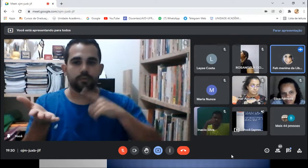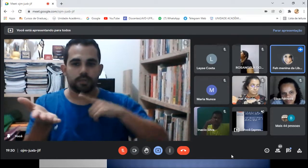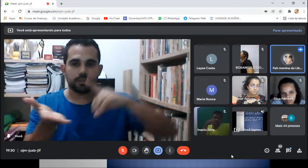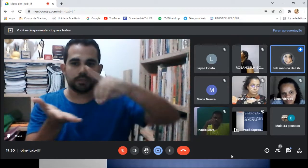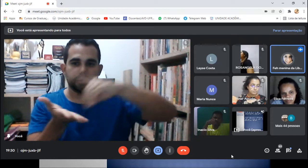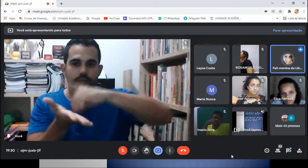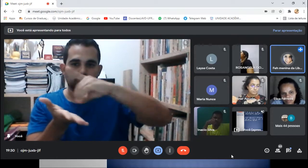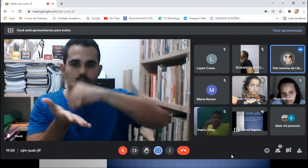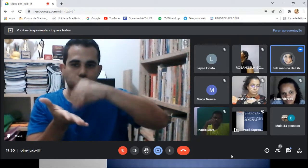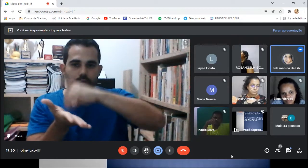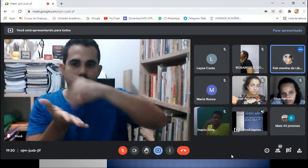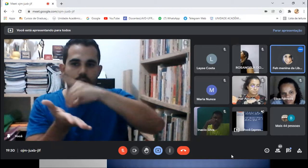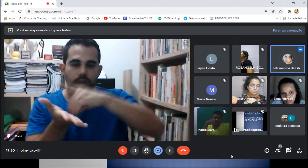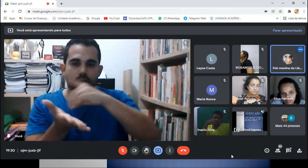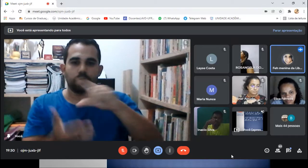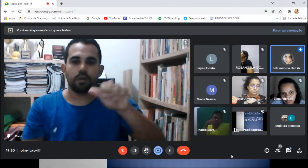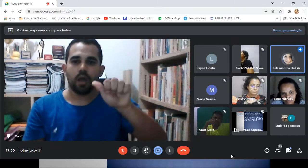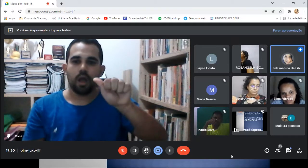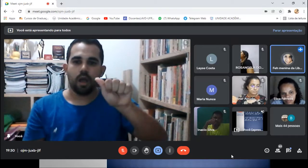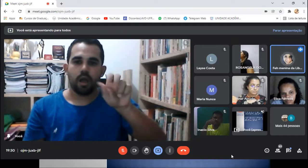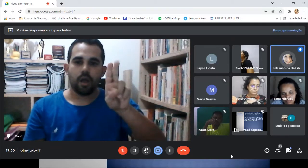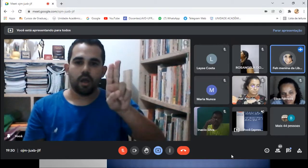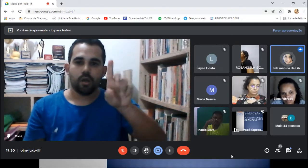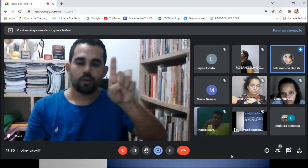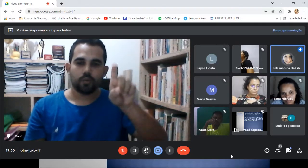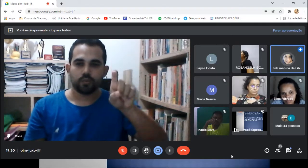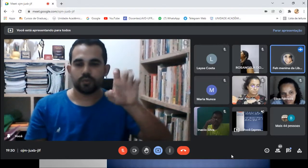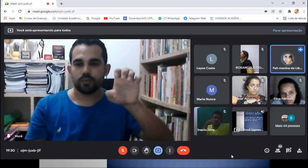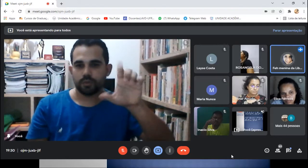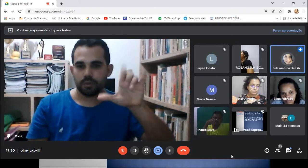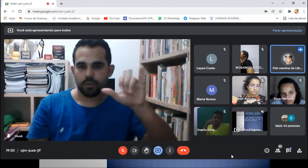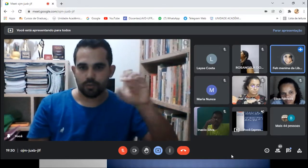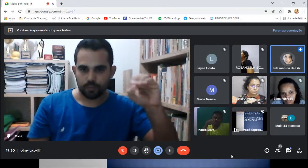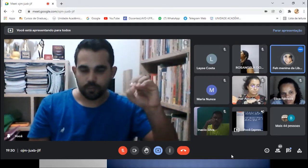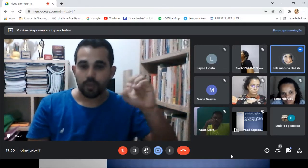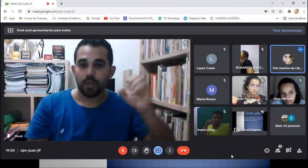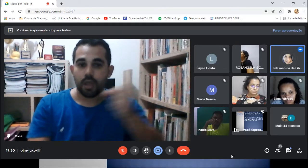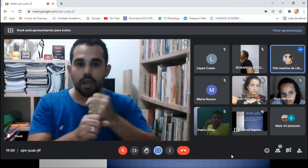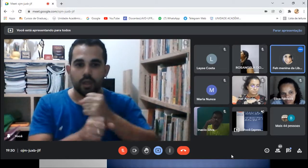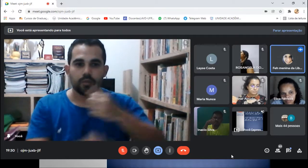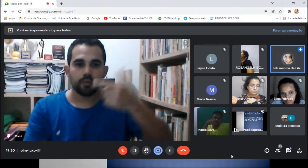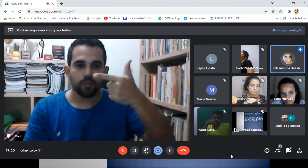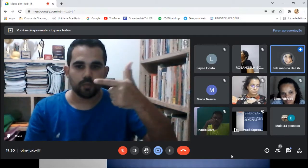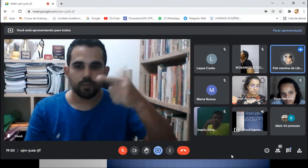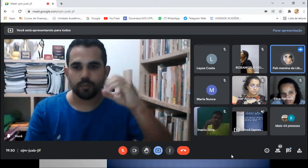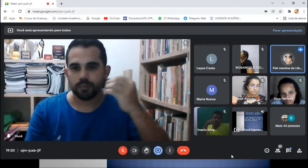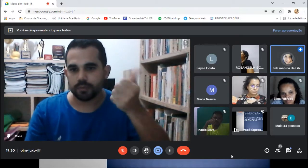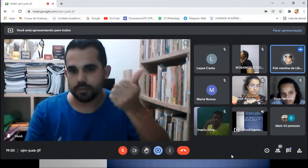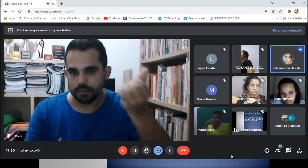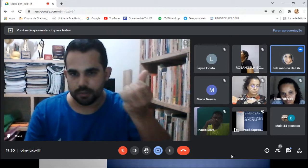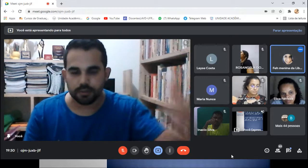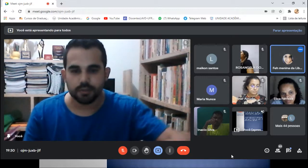está ali para estudar, e que dentro do dicionário, conforme o dicionário de Aurélio, do